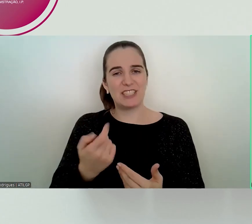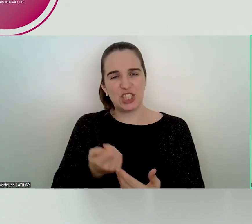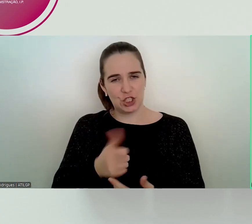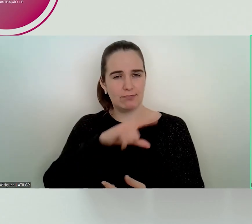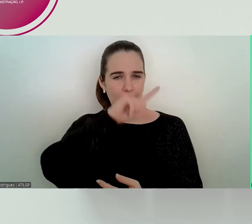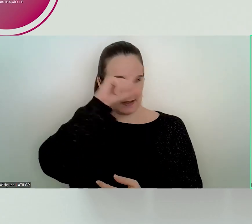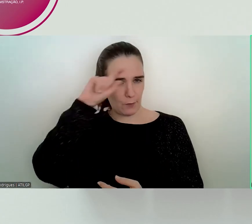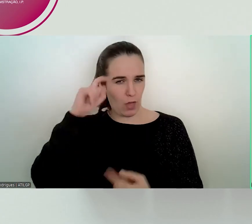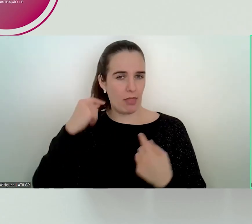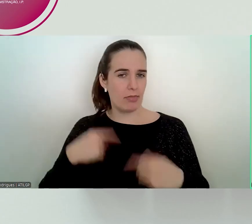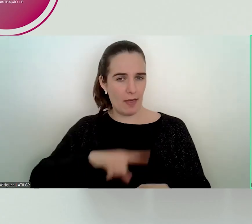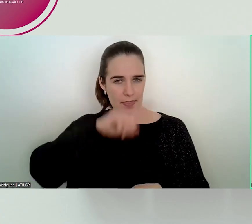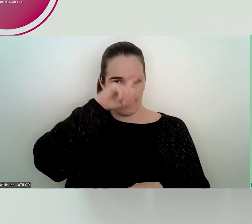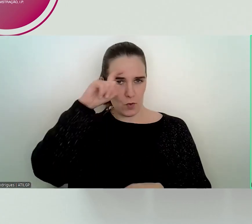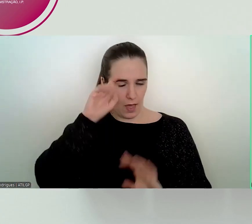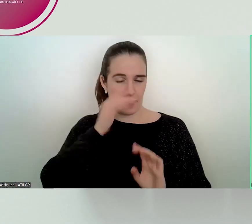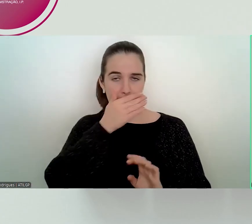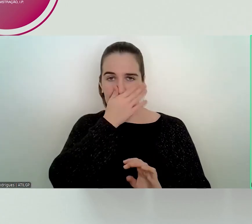dificuldades, enfim, a própria avaliação